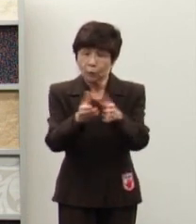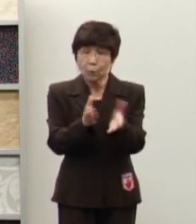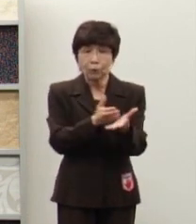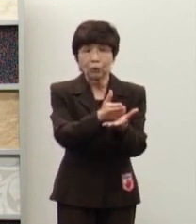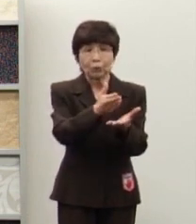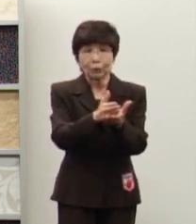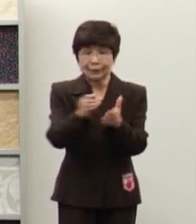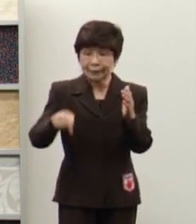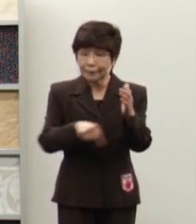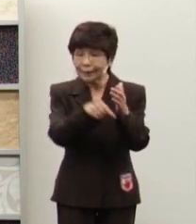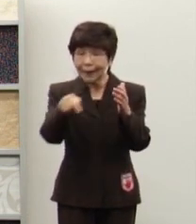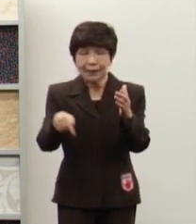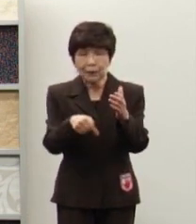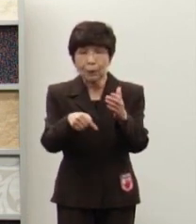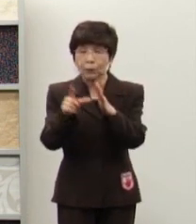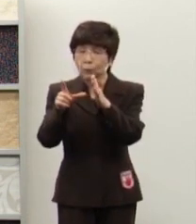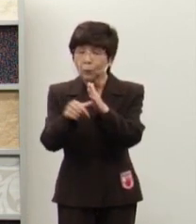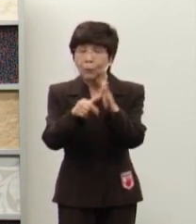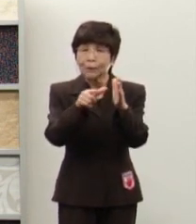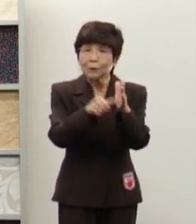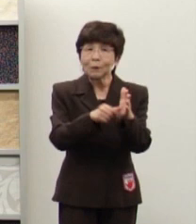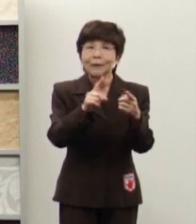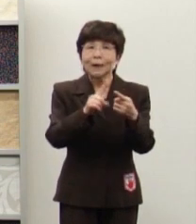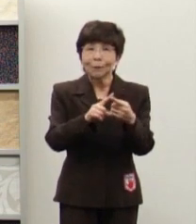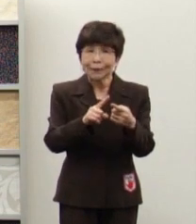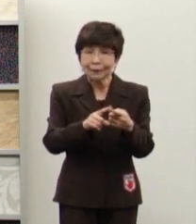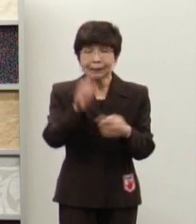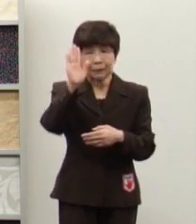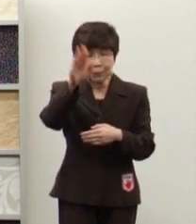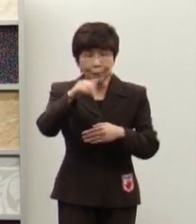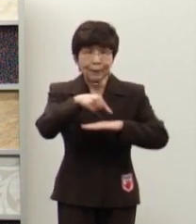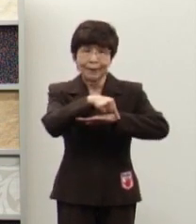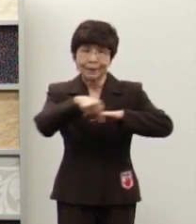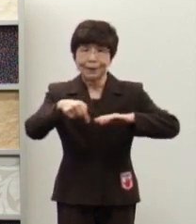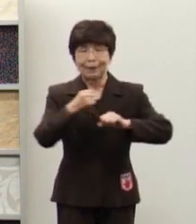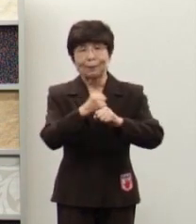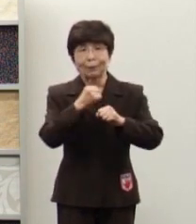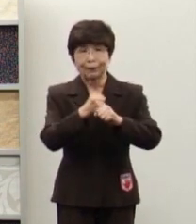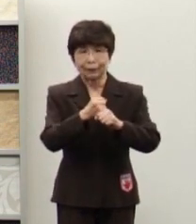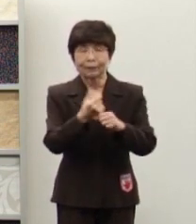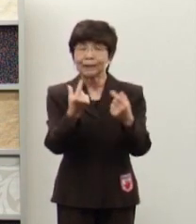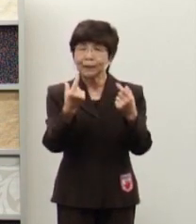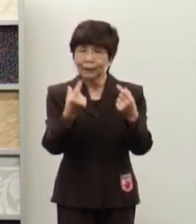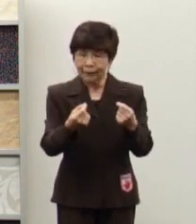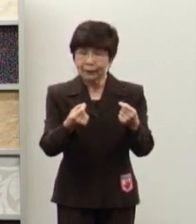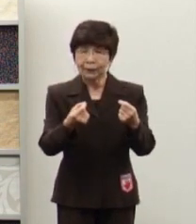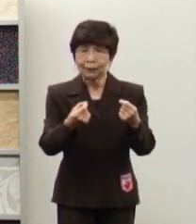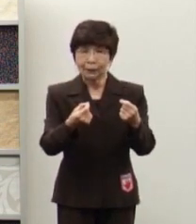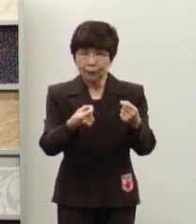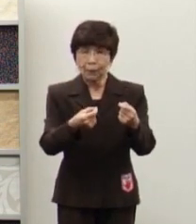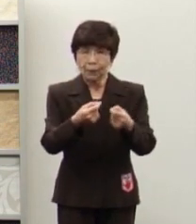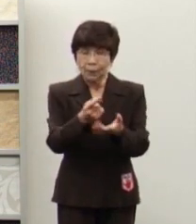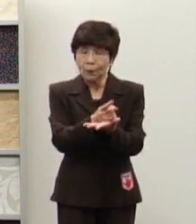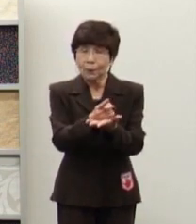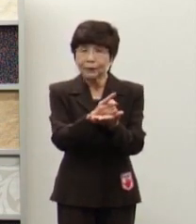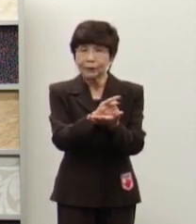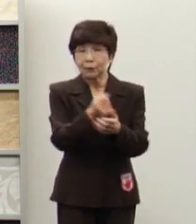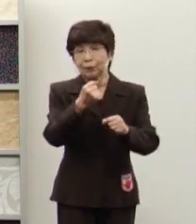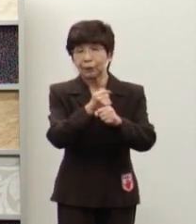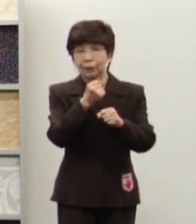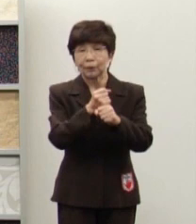してきめ細やかに指針をお示しすることとし、必要最小限度に合理化を図ってまいります。